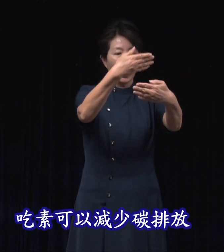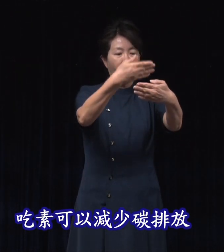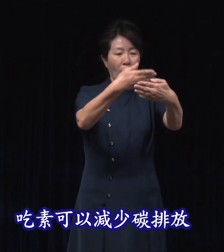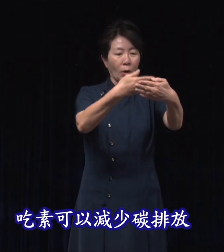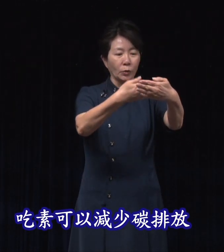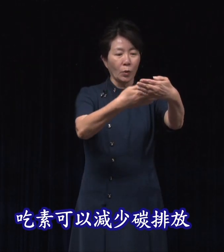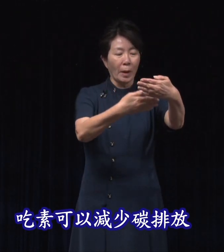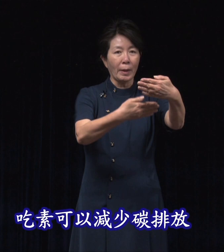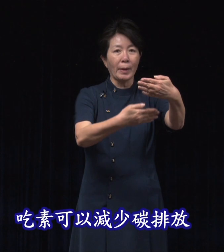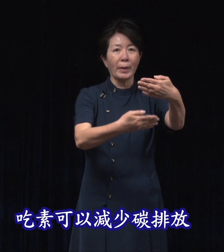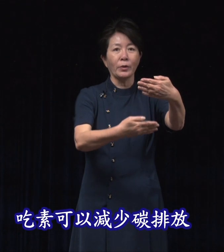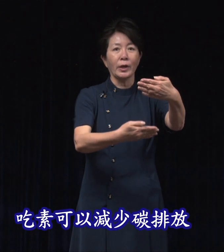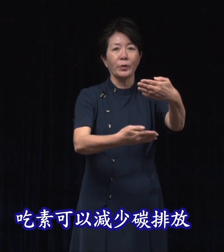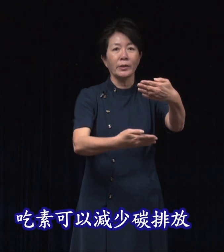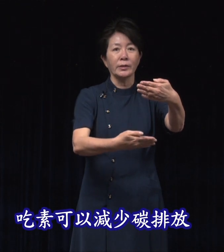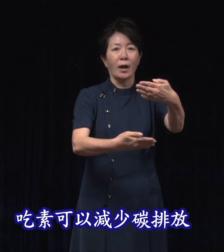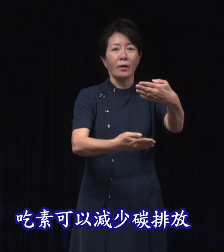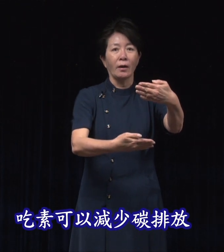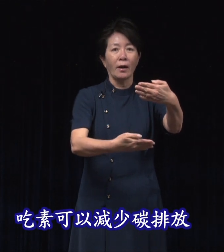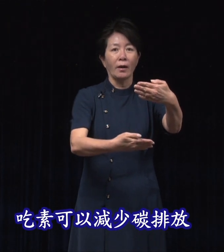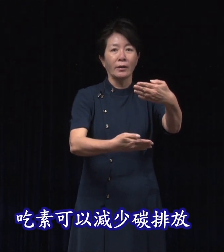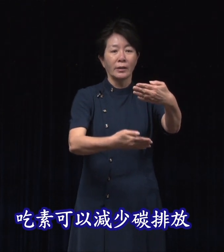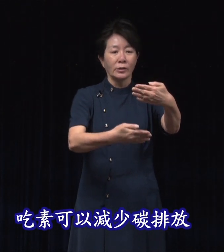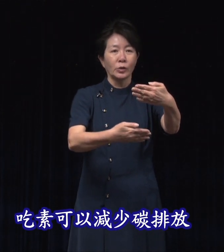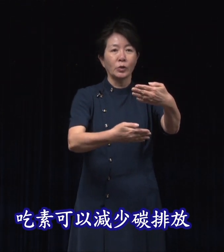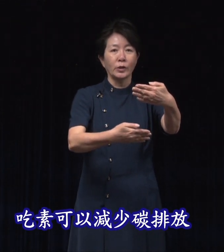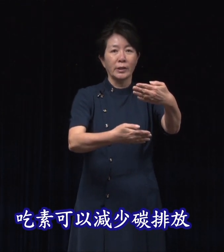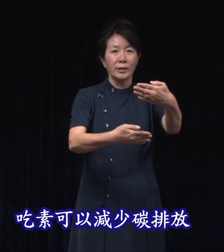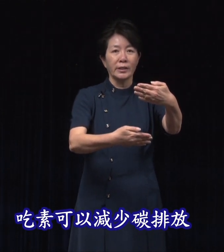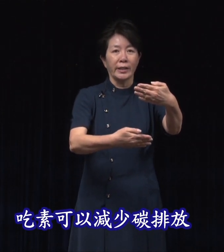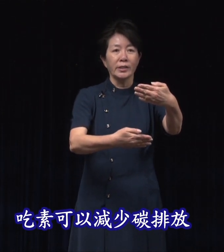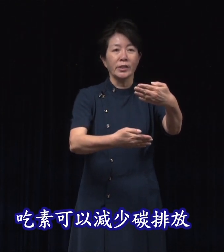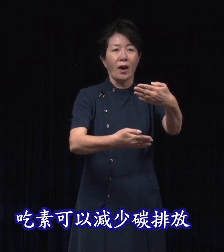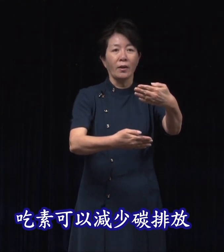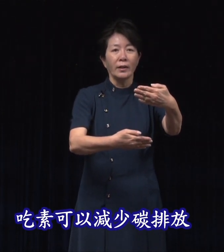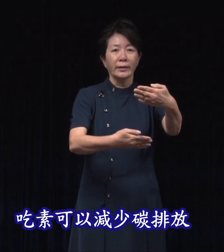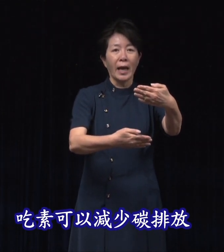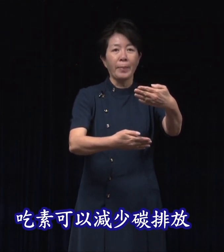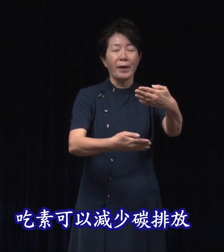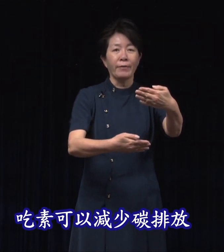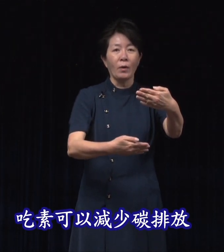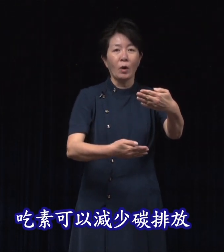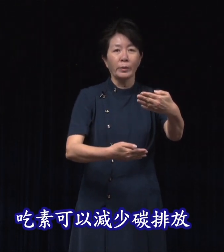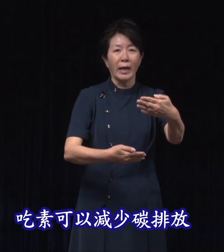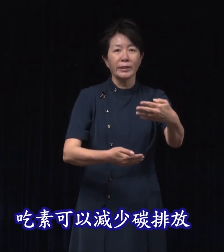好多妈妈越来越少啊，所以说这是减少碳排放的话，我们打